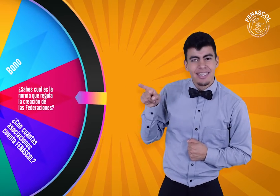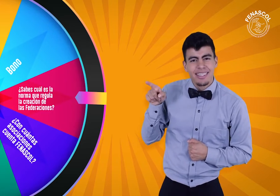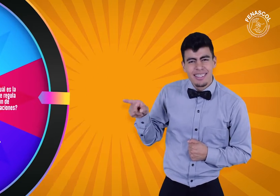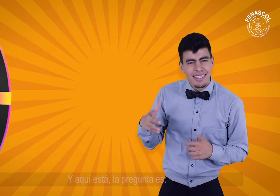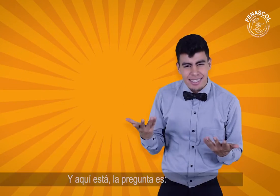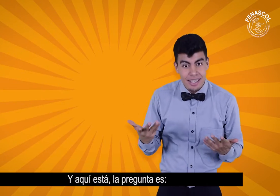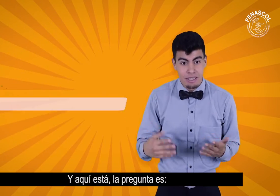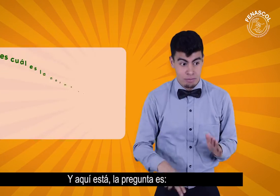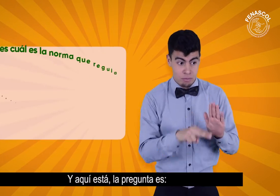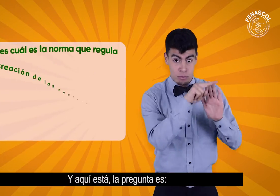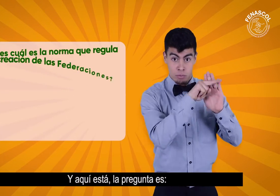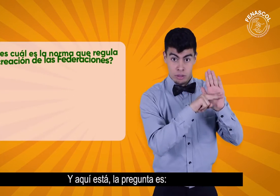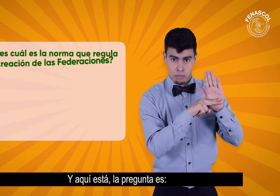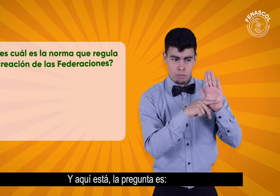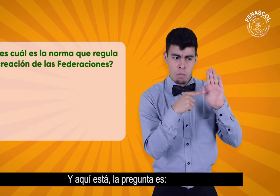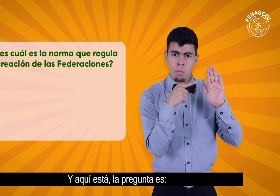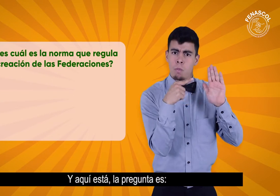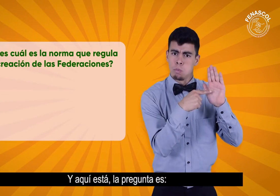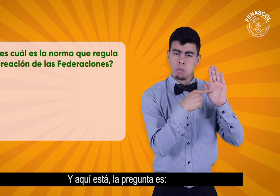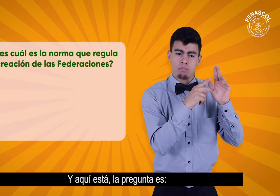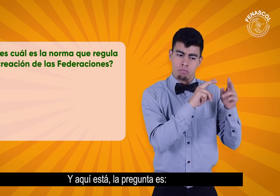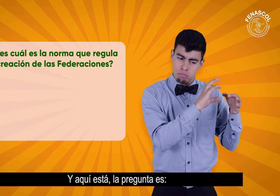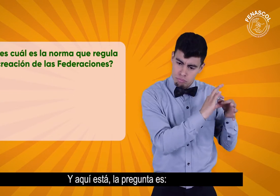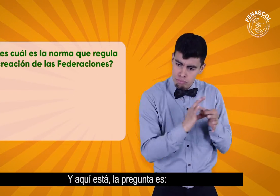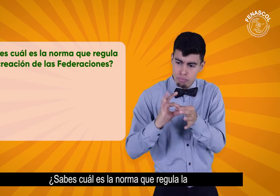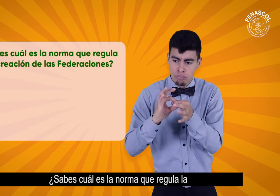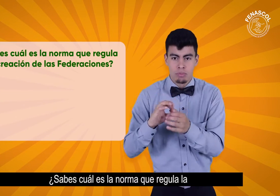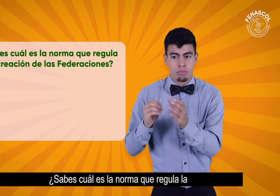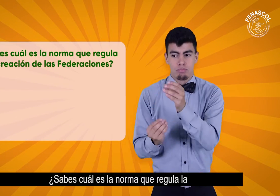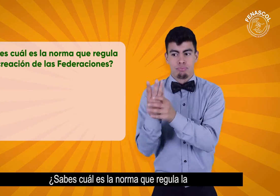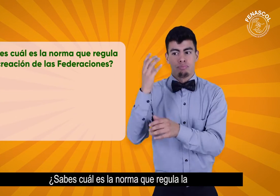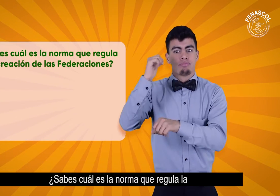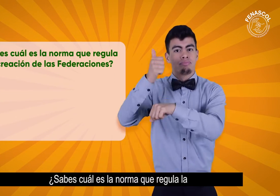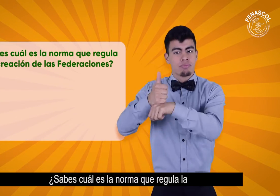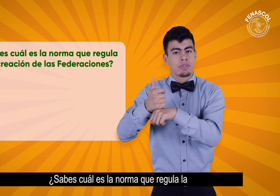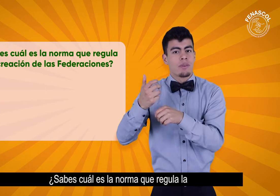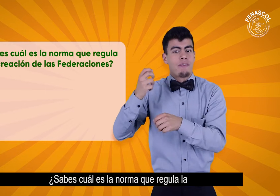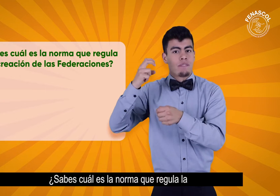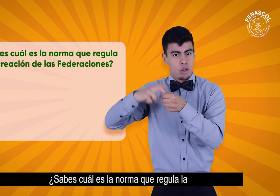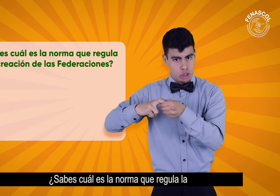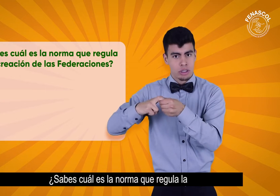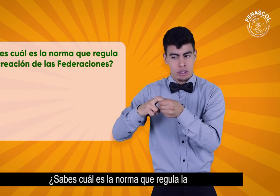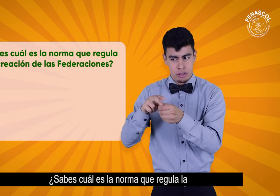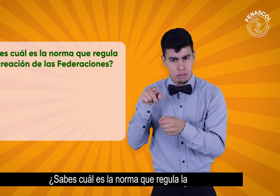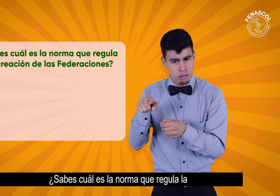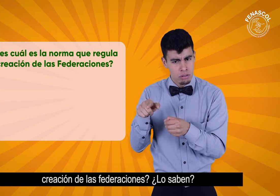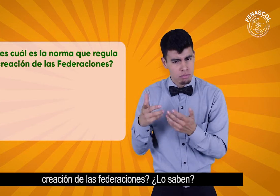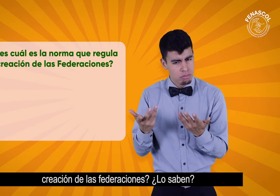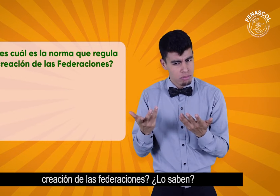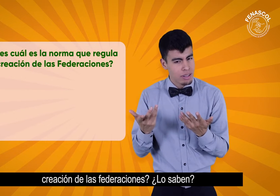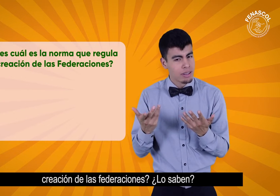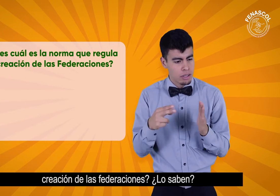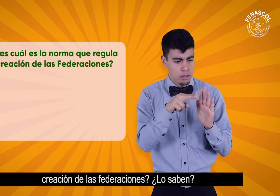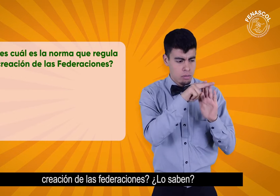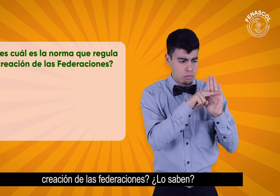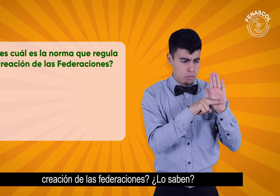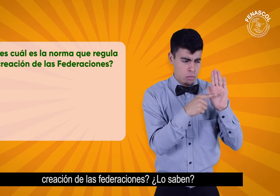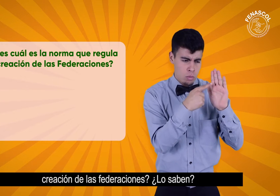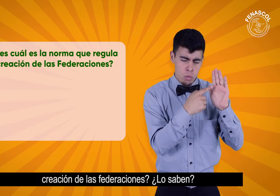Y aquí está. La pregunta es, ¿sabes cuál es la norma que regula la creación de las federaciones?